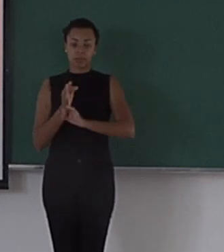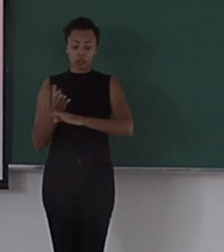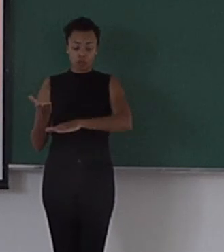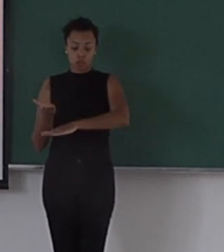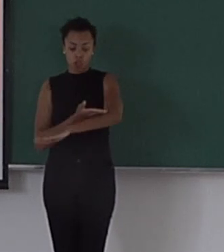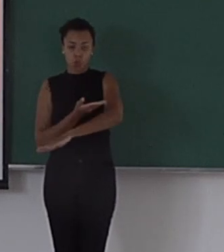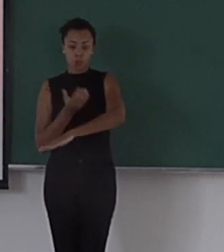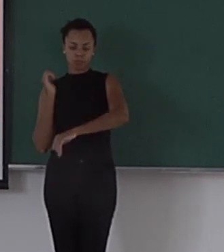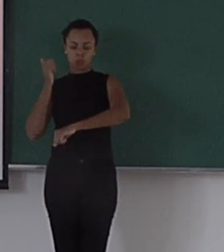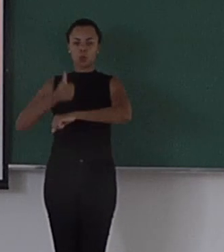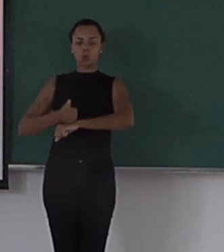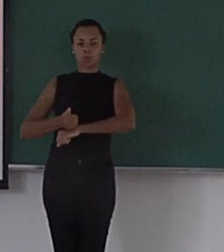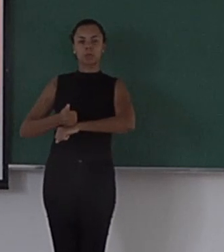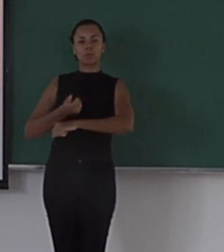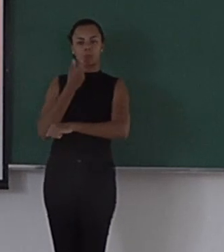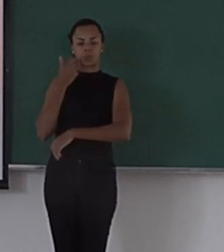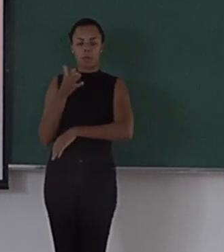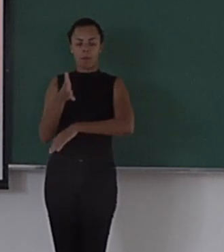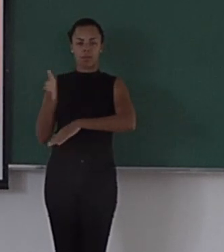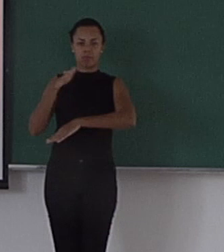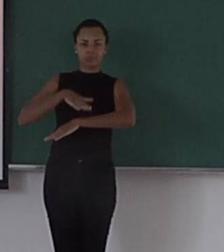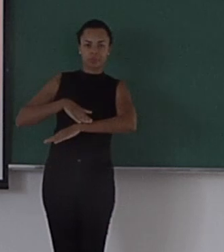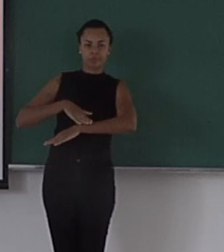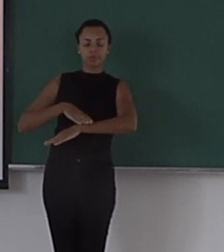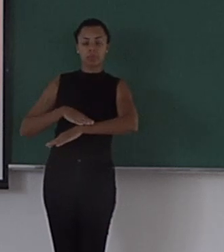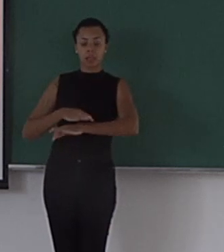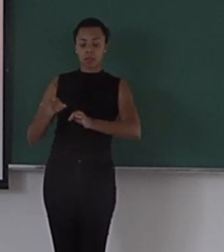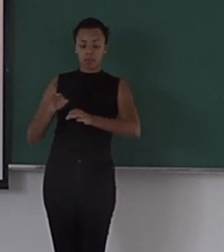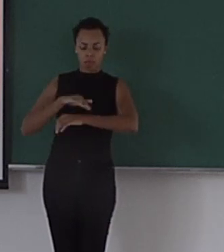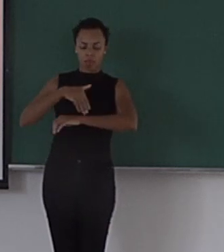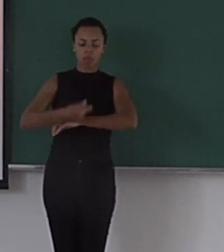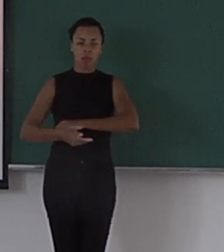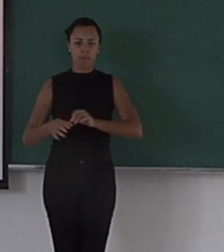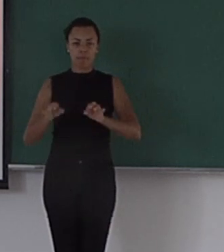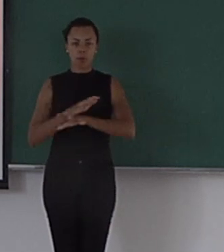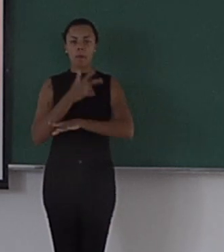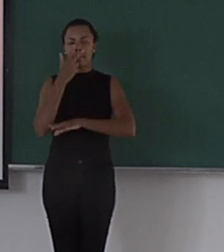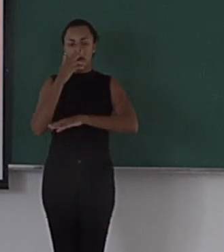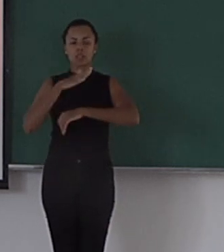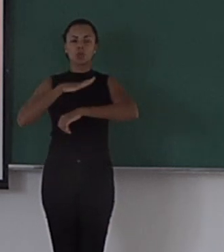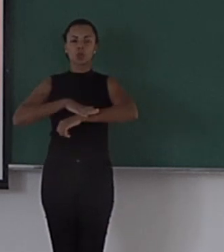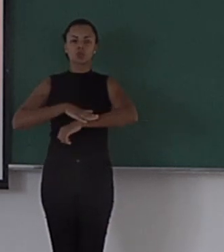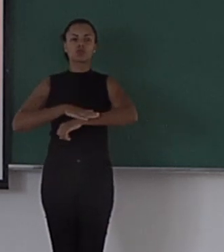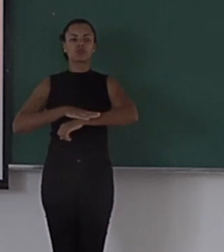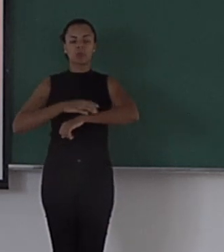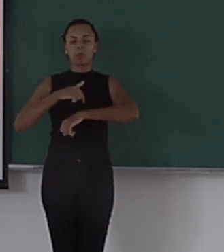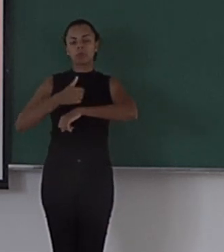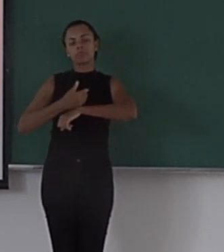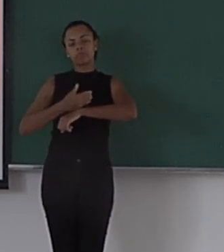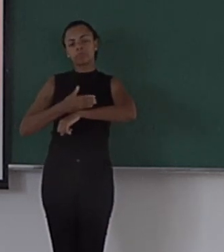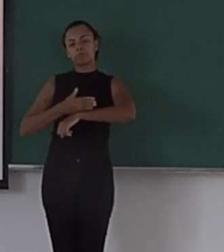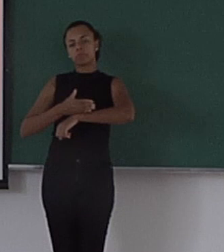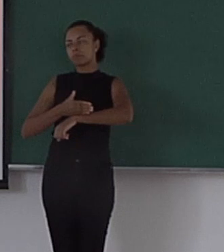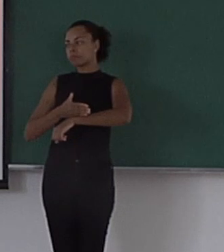tiro e coloco a pele de tilápia. Tá? Depois, quando a pele cai, ele funciona como um curativo biológico, temporariamente. Ele não